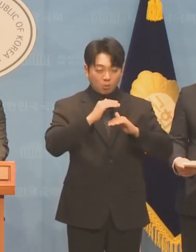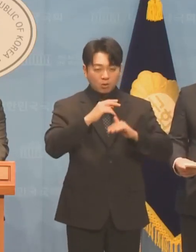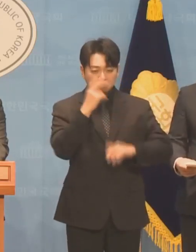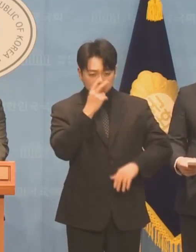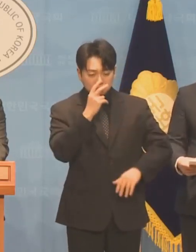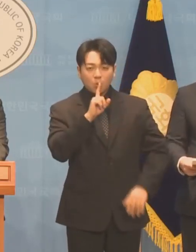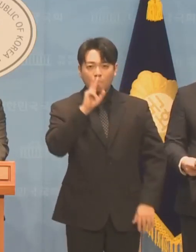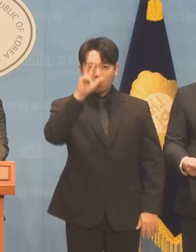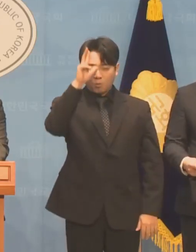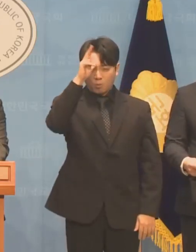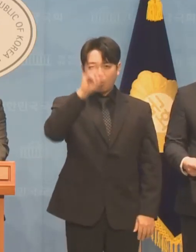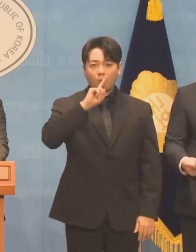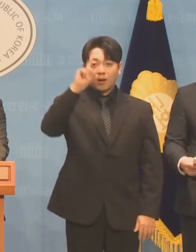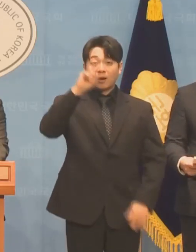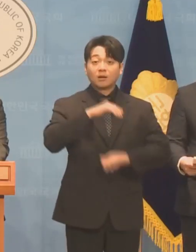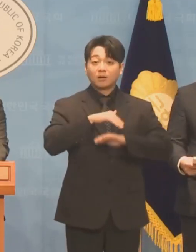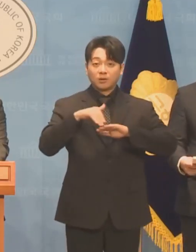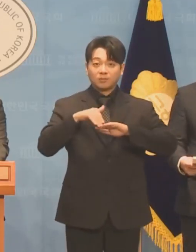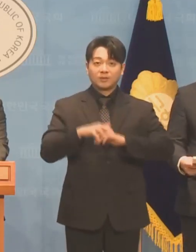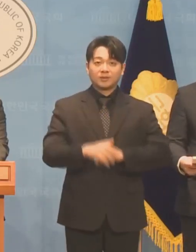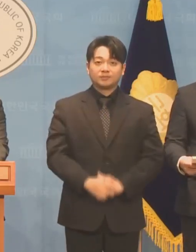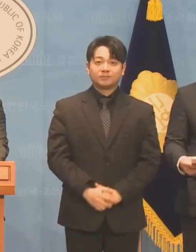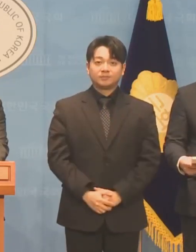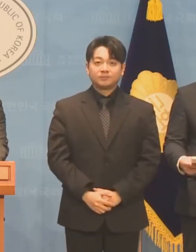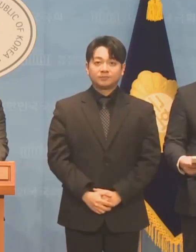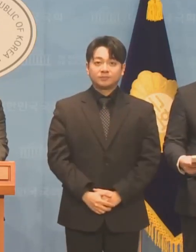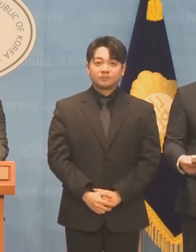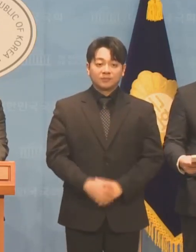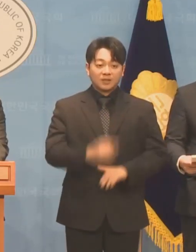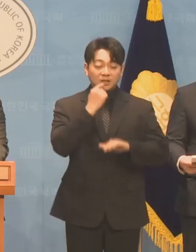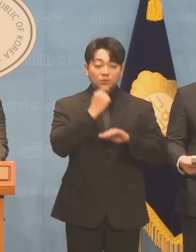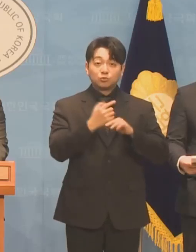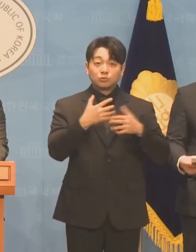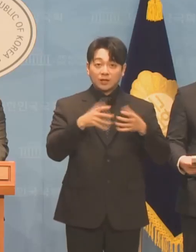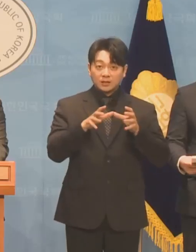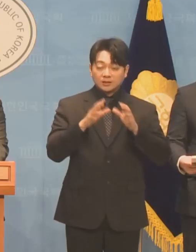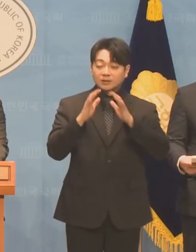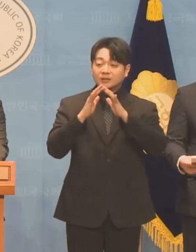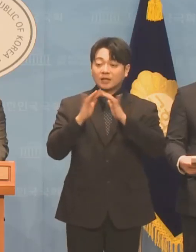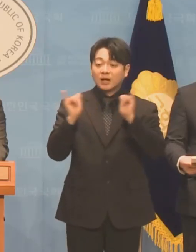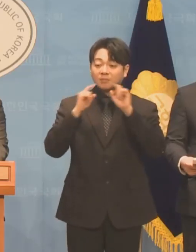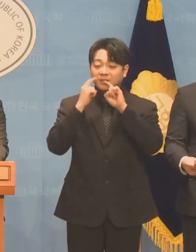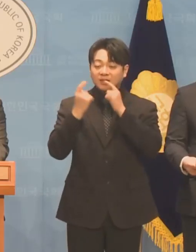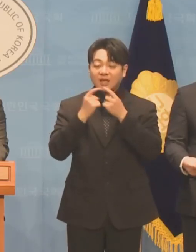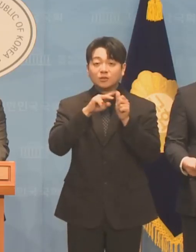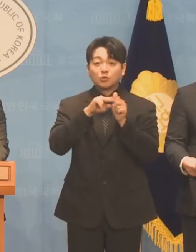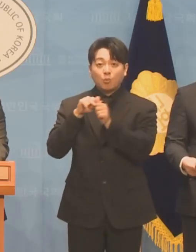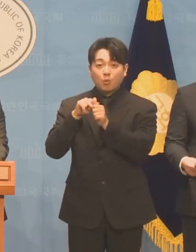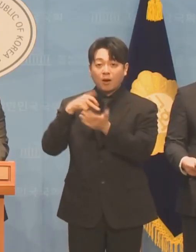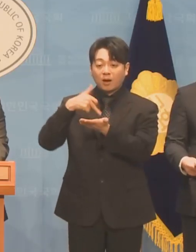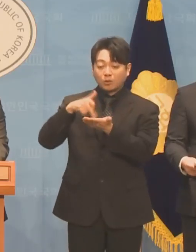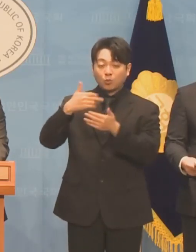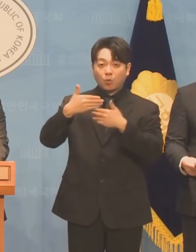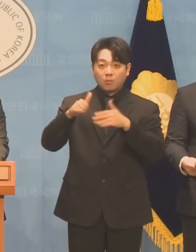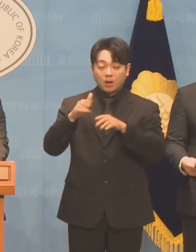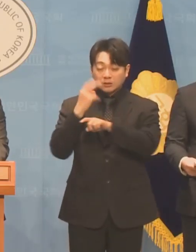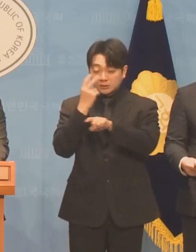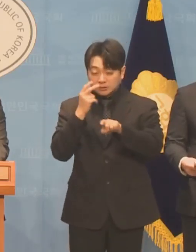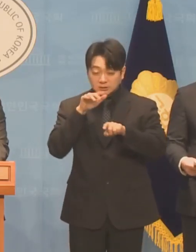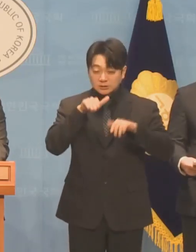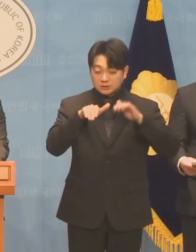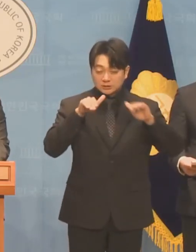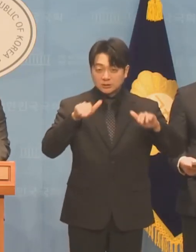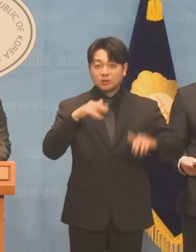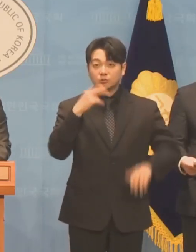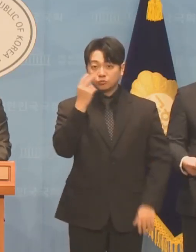민주당은 개별 카톡방을 들여다보거나 사생활을 침해할 권한도 없고